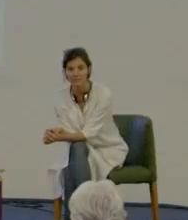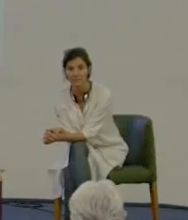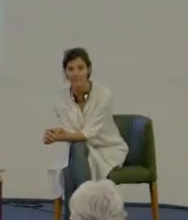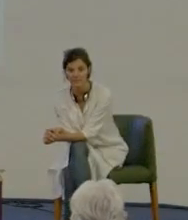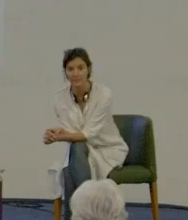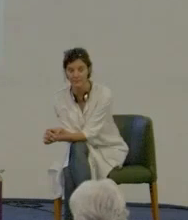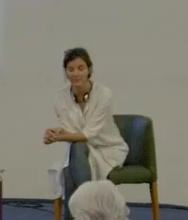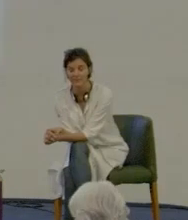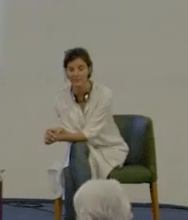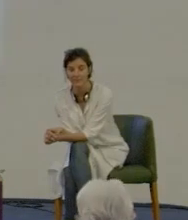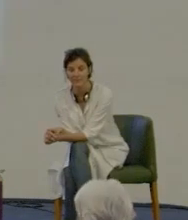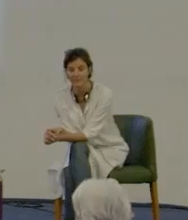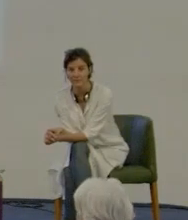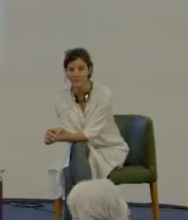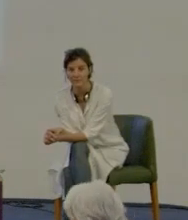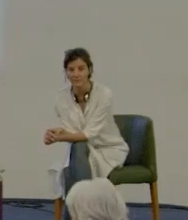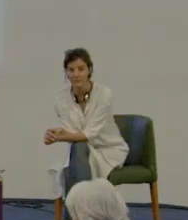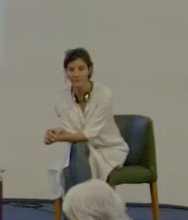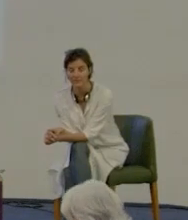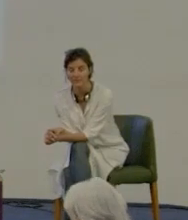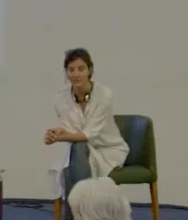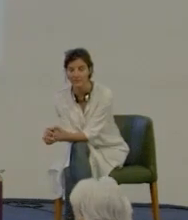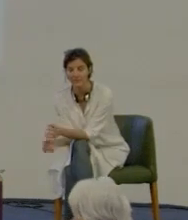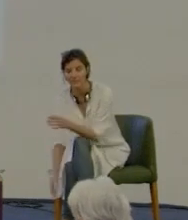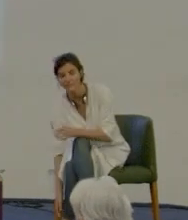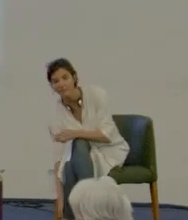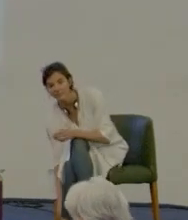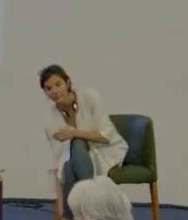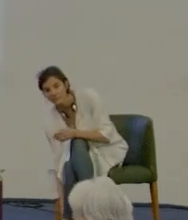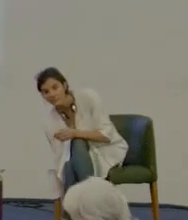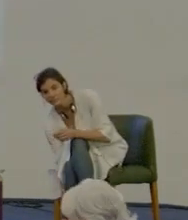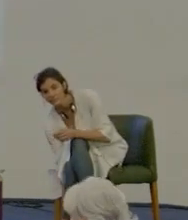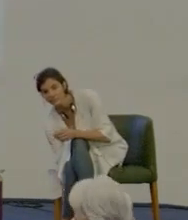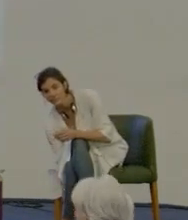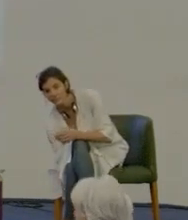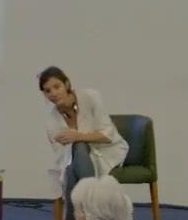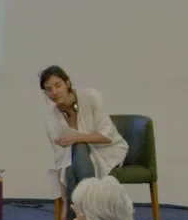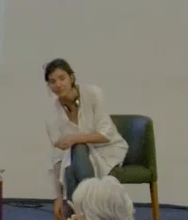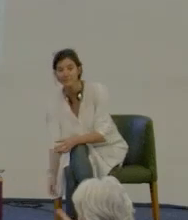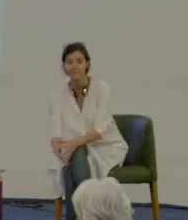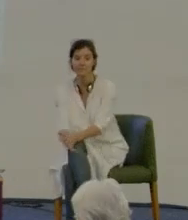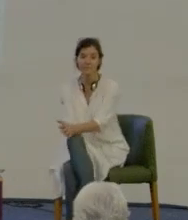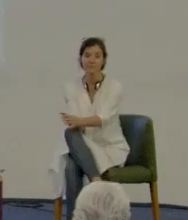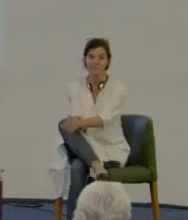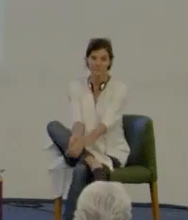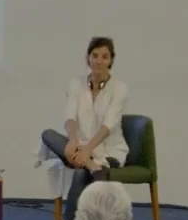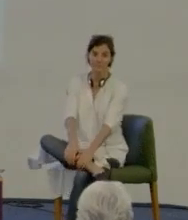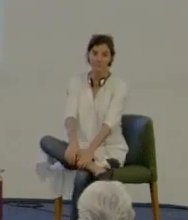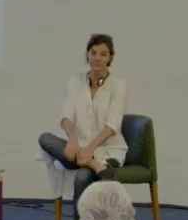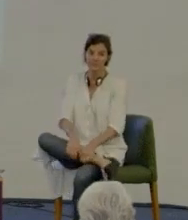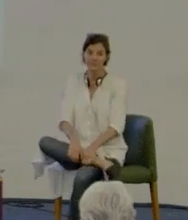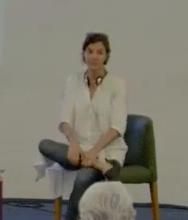das estratégias e um reconhecimento do manejo da paisagem como um fenômeno antropológico foi uma maneira